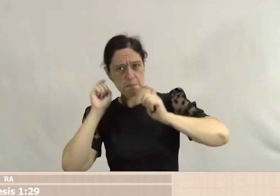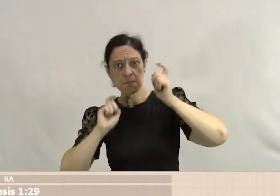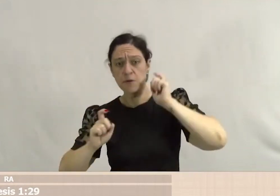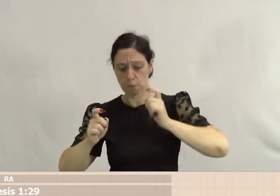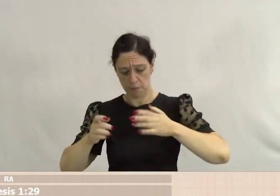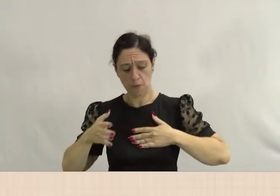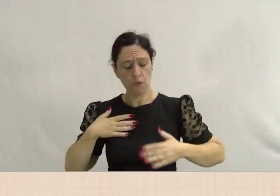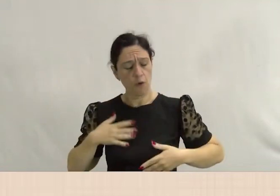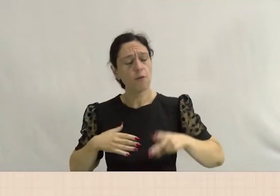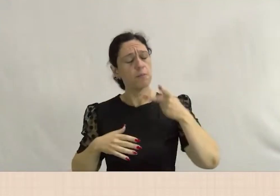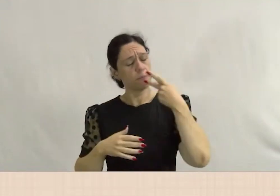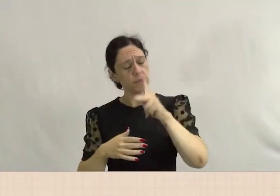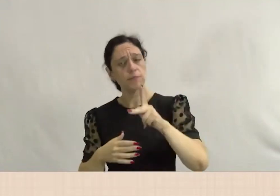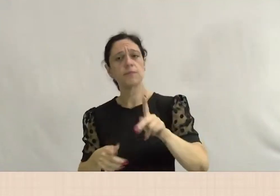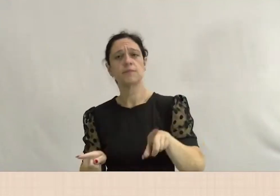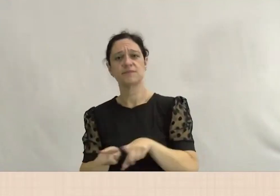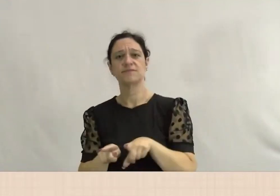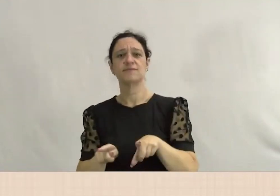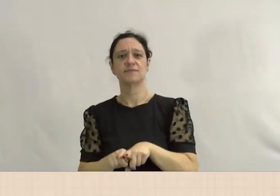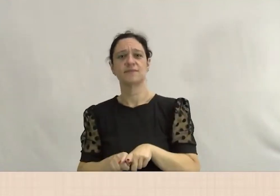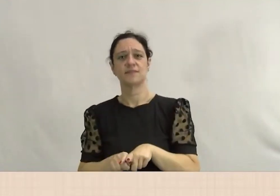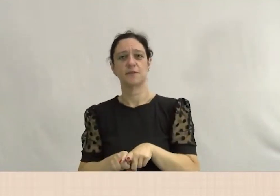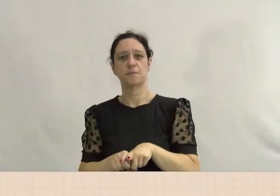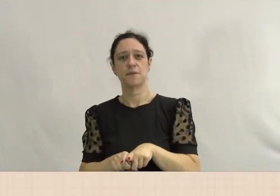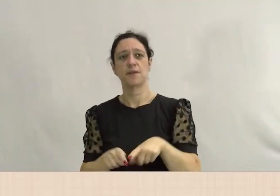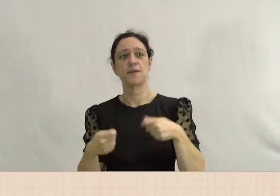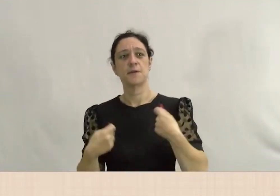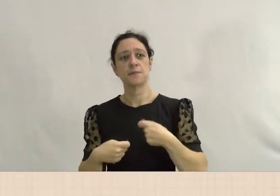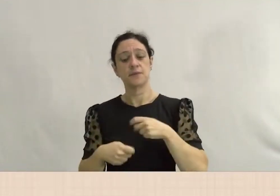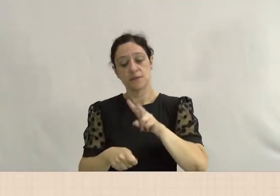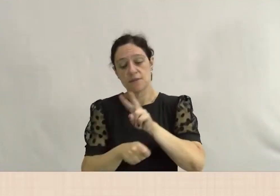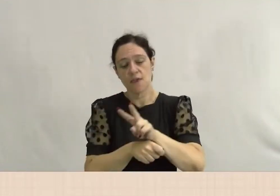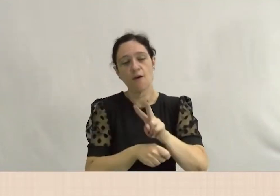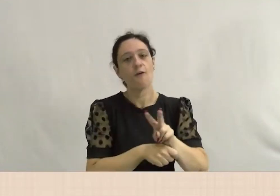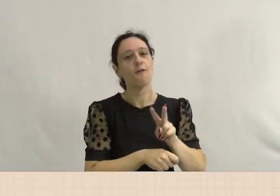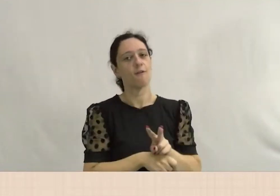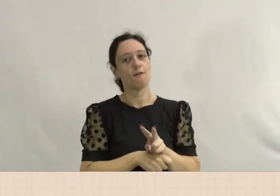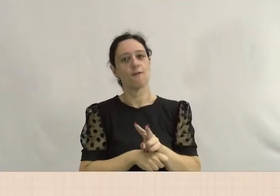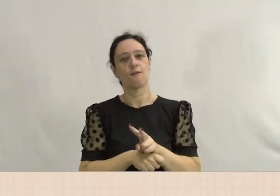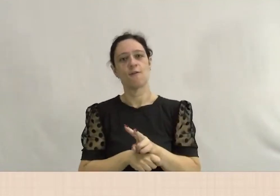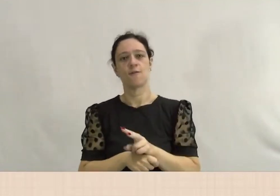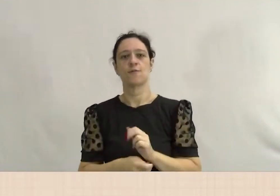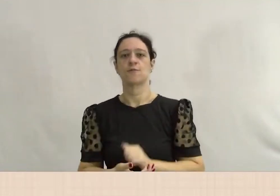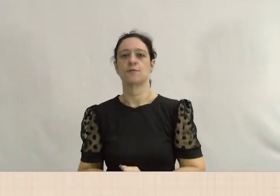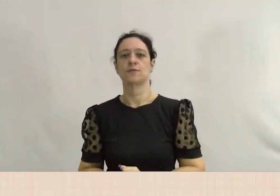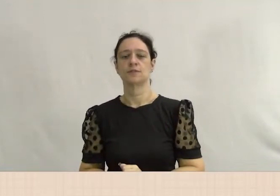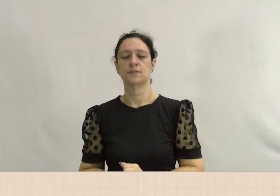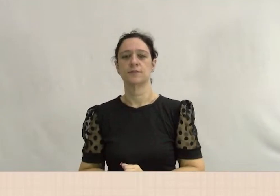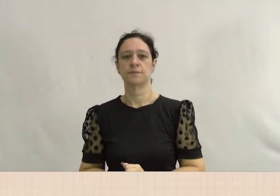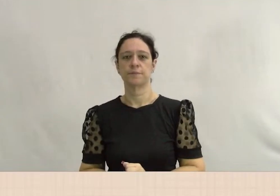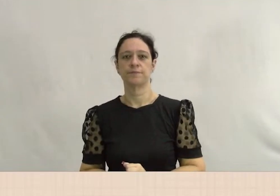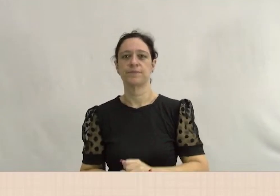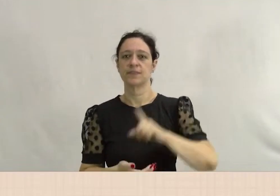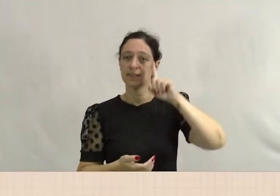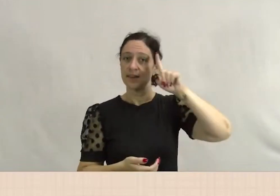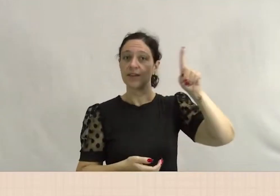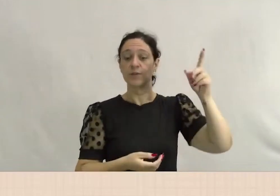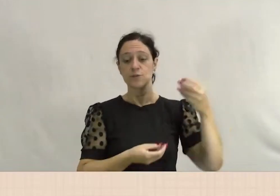corpo. Deus é quem dá manutenção para o seu corpo. Deus é o doador